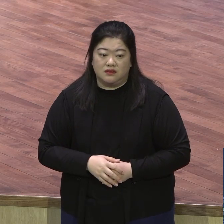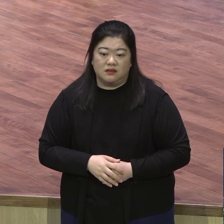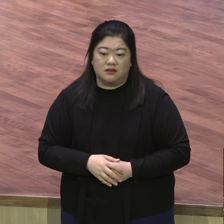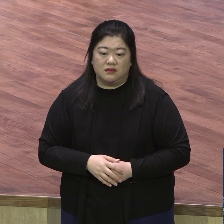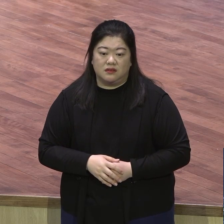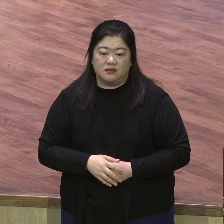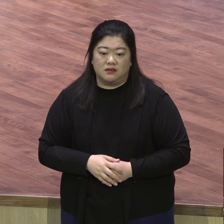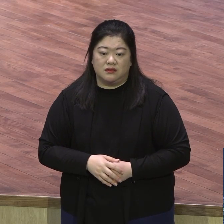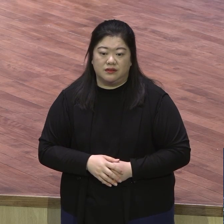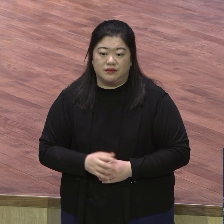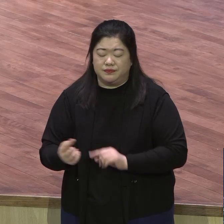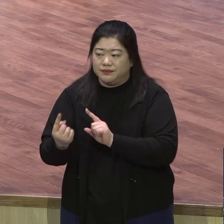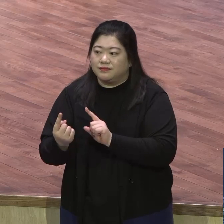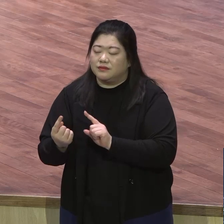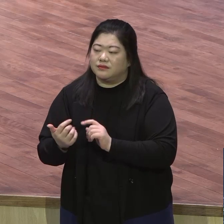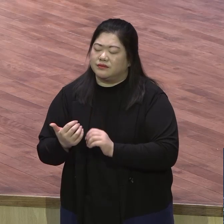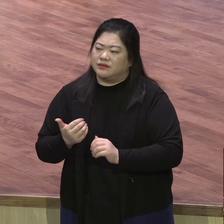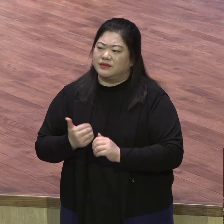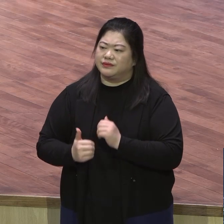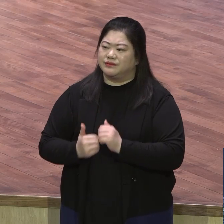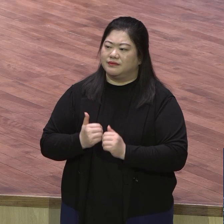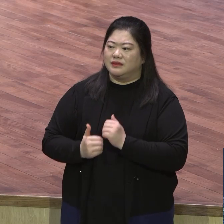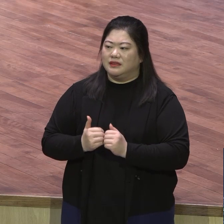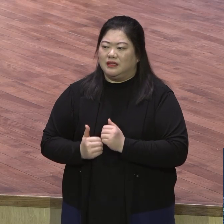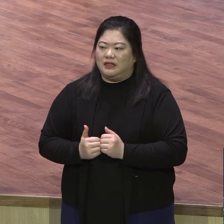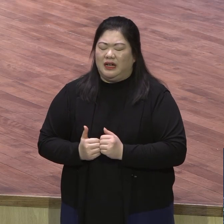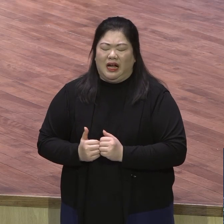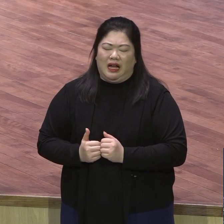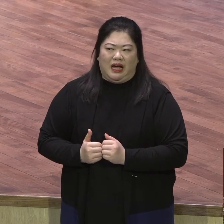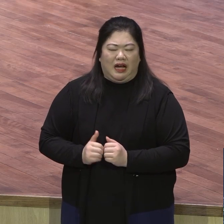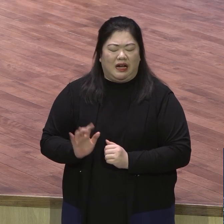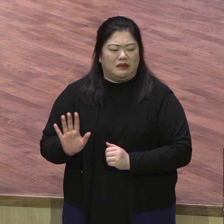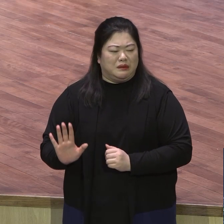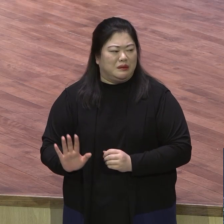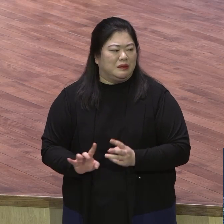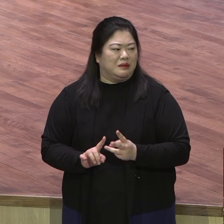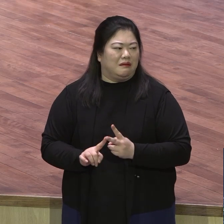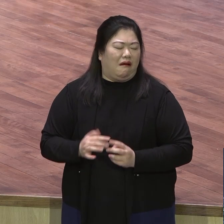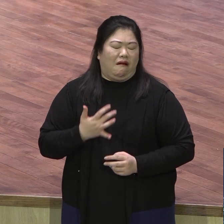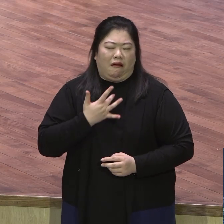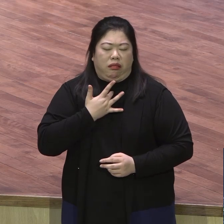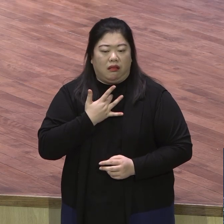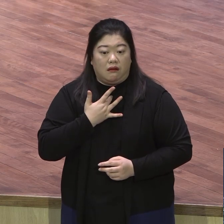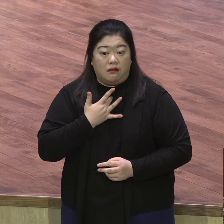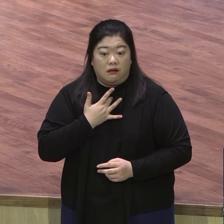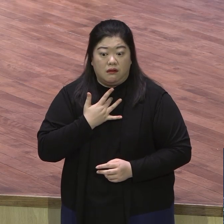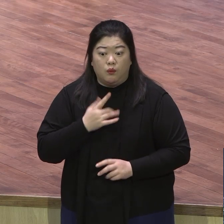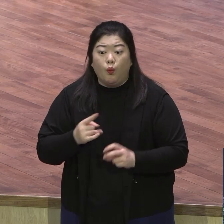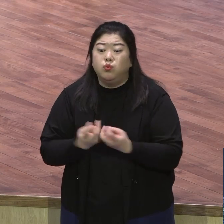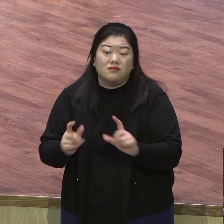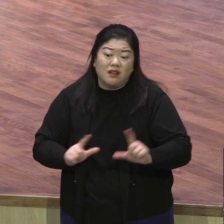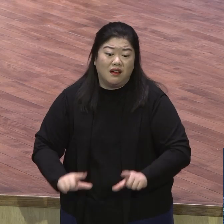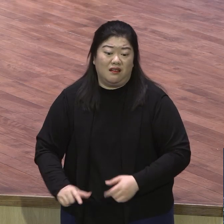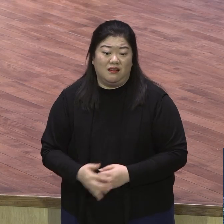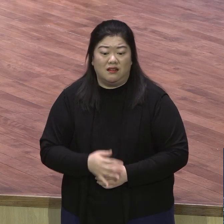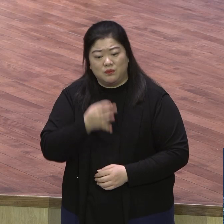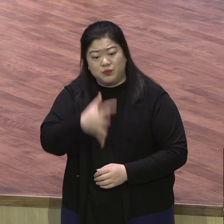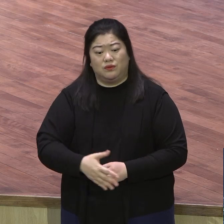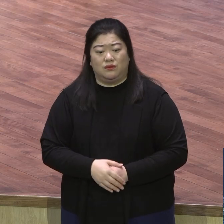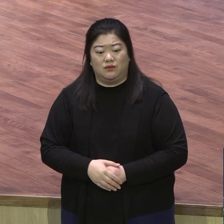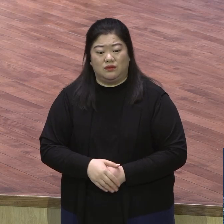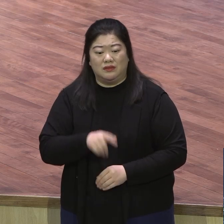서로 불편하다니까 서로 힘들다니까 그거 누가 원해요. 근데 그렇게 살아요. 사단이